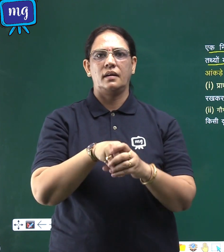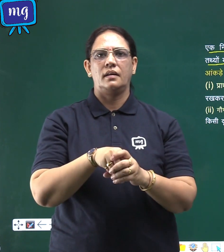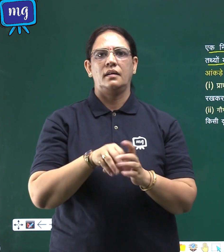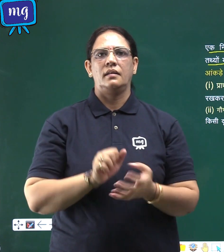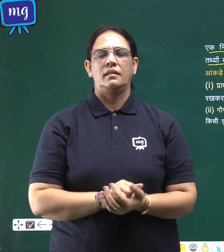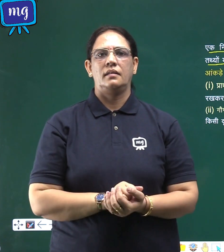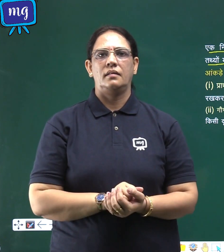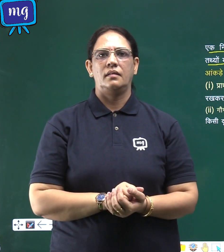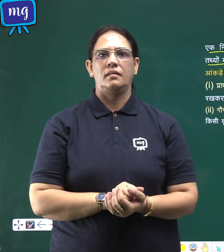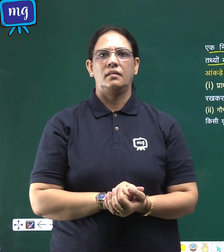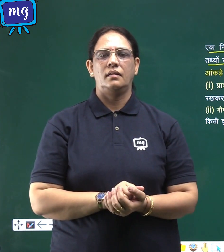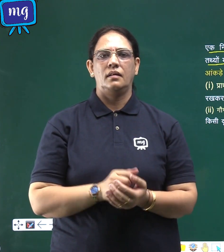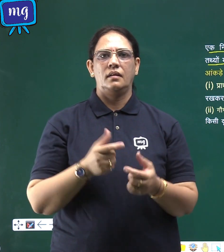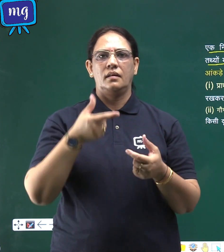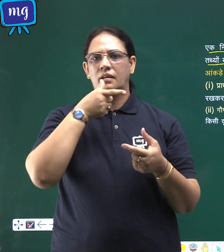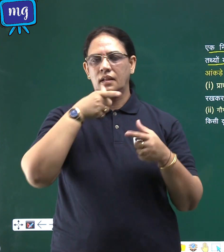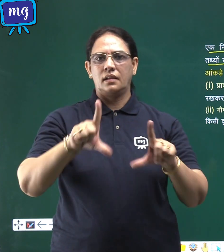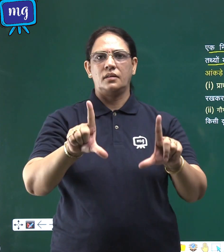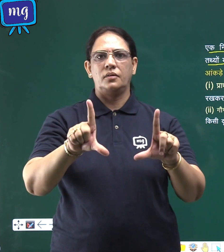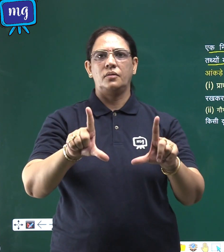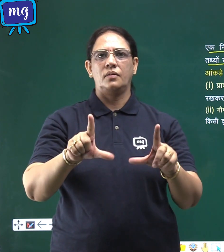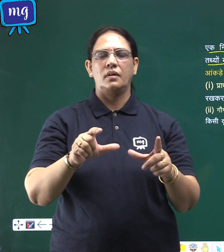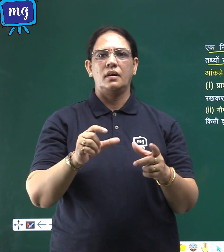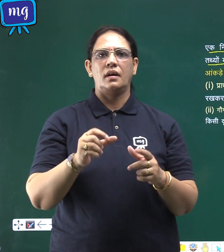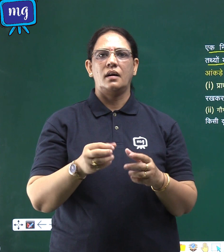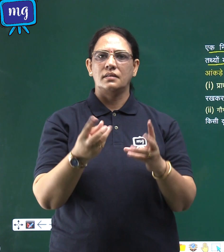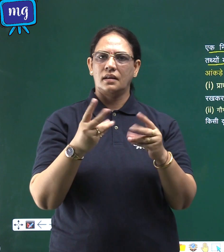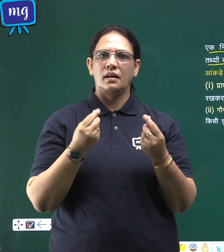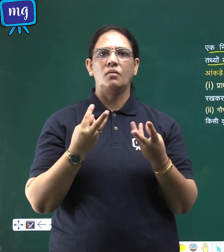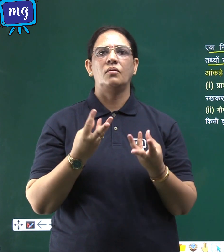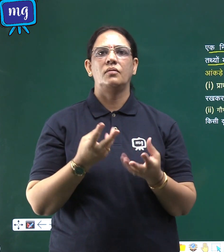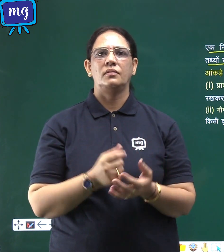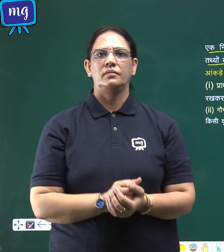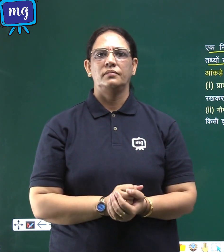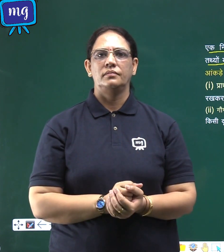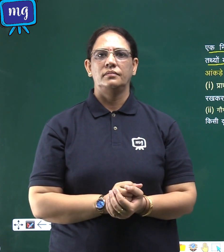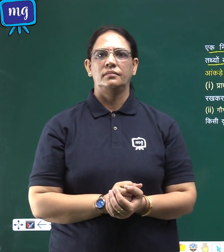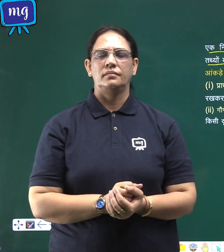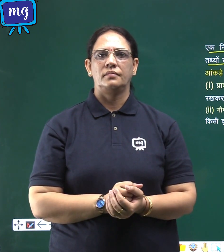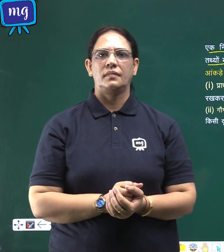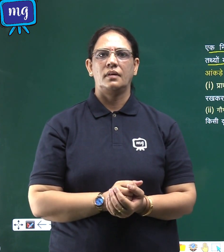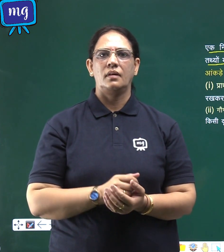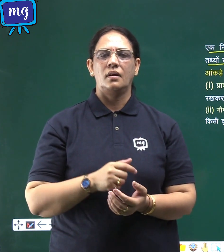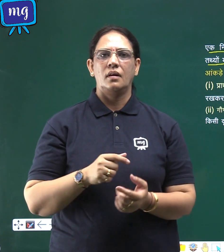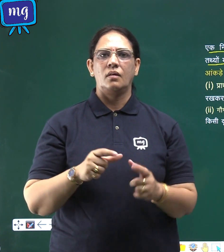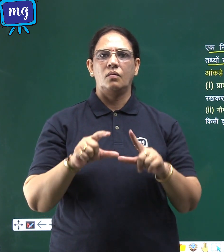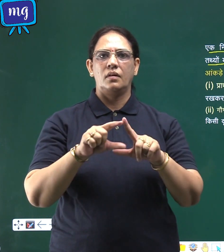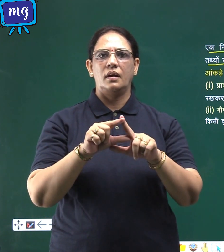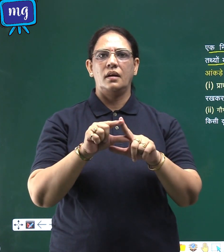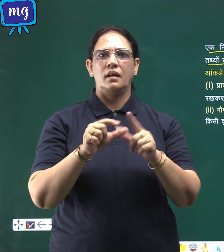तथ्यों या अंकों को आकड़े कहते हैं